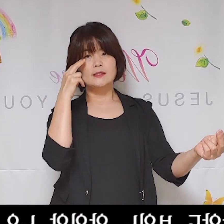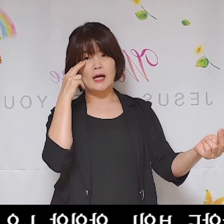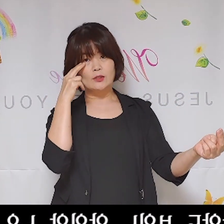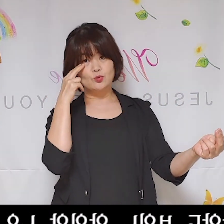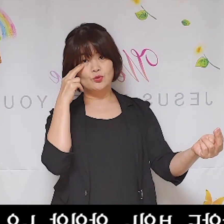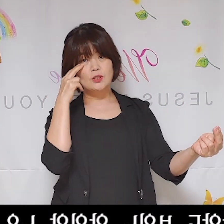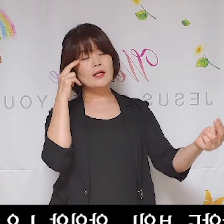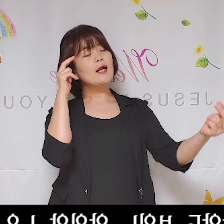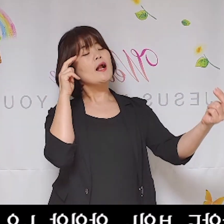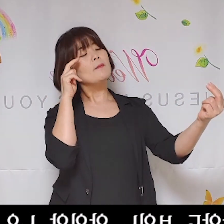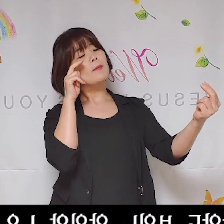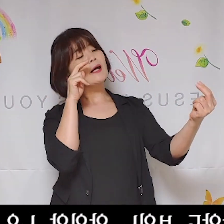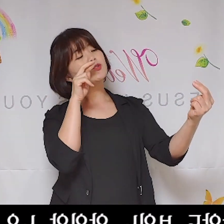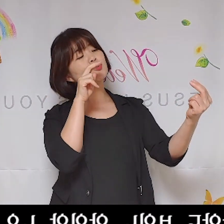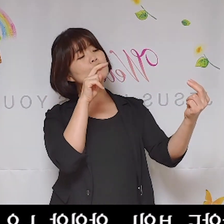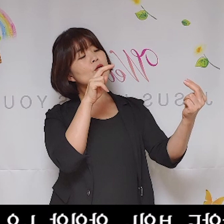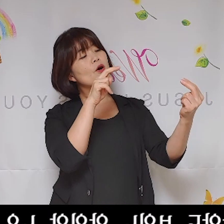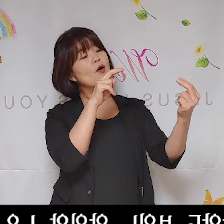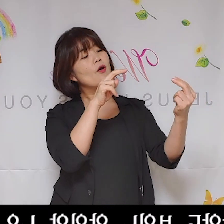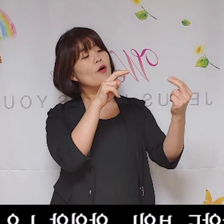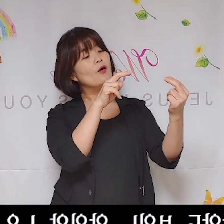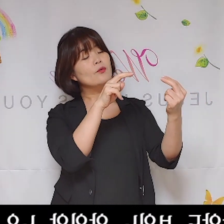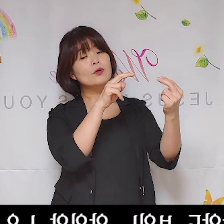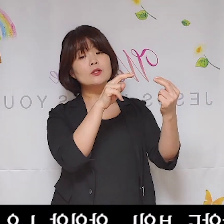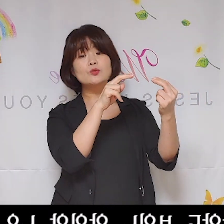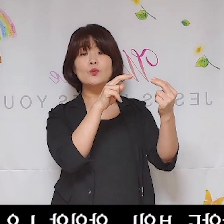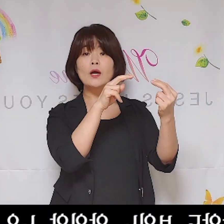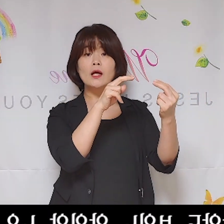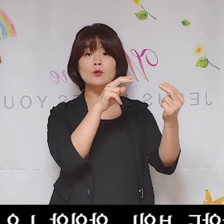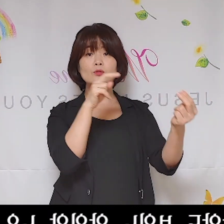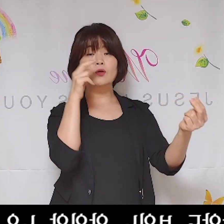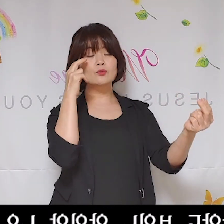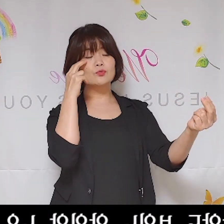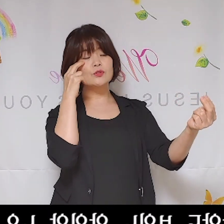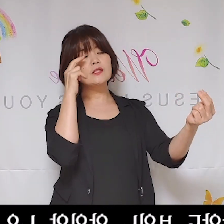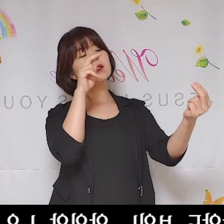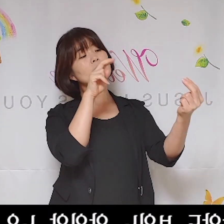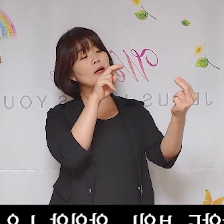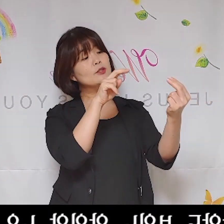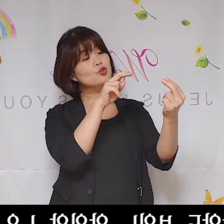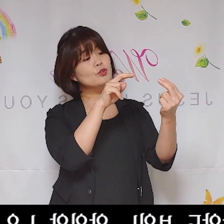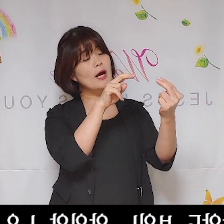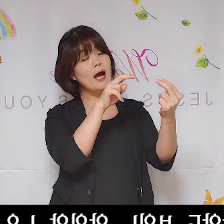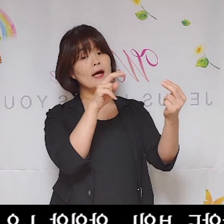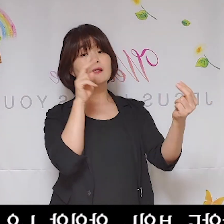자 눈을 맞추며 이렇게 두 손가락으로 서로 눈을 맞추다.